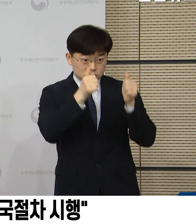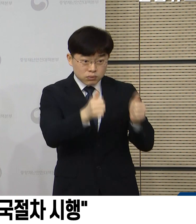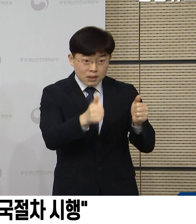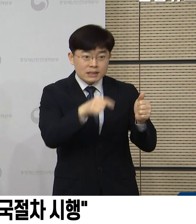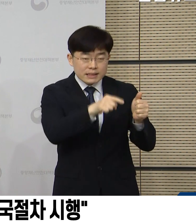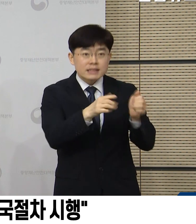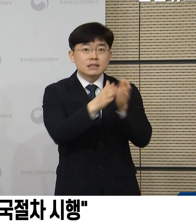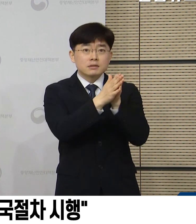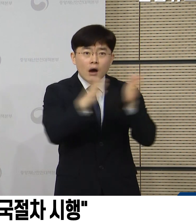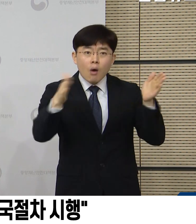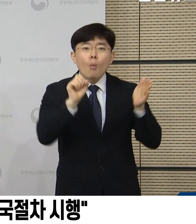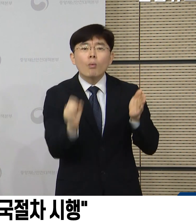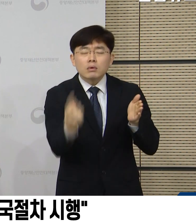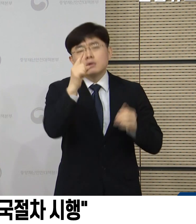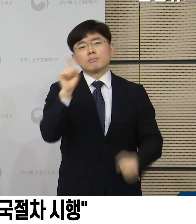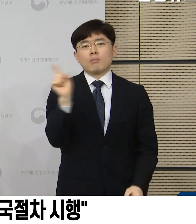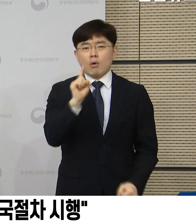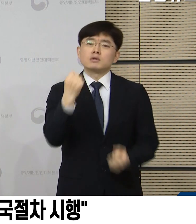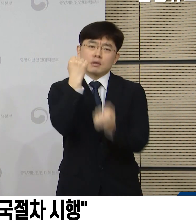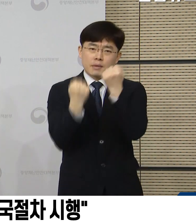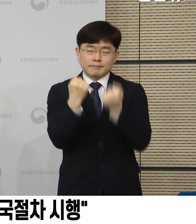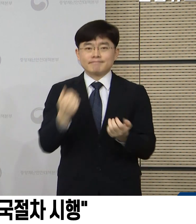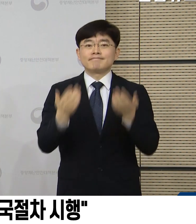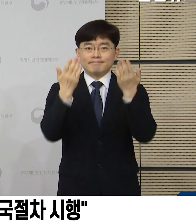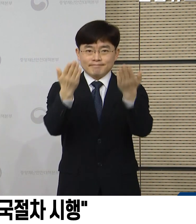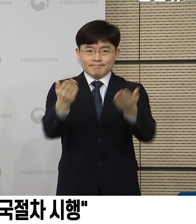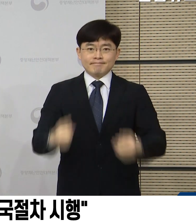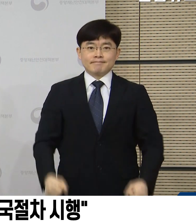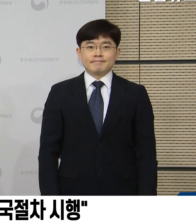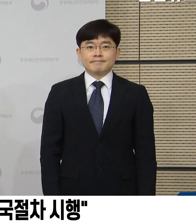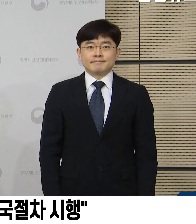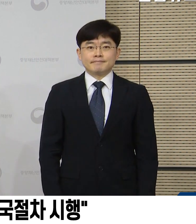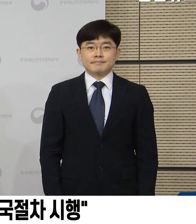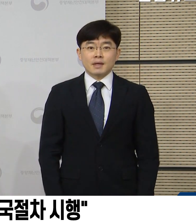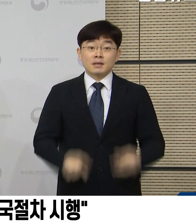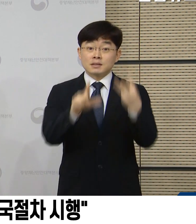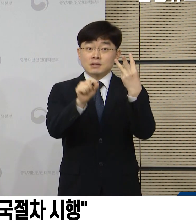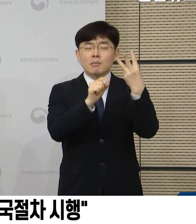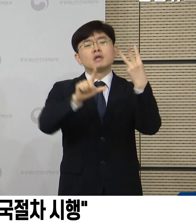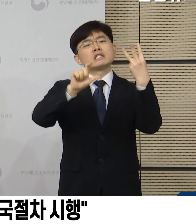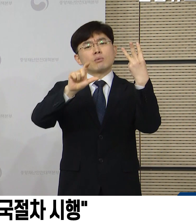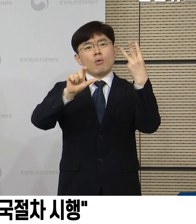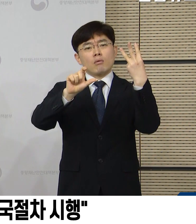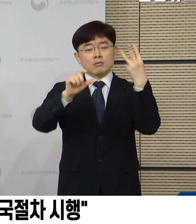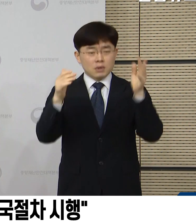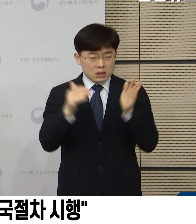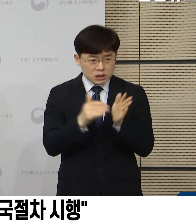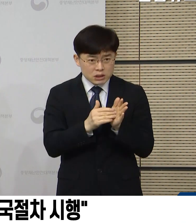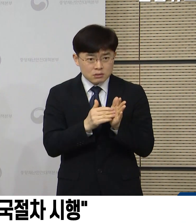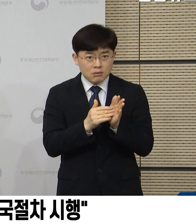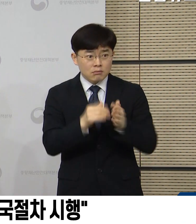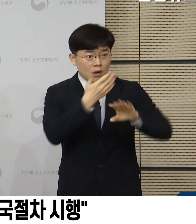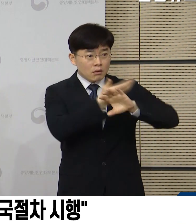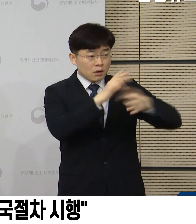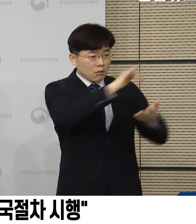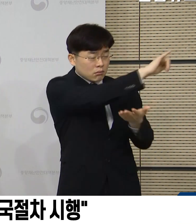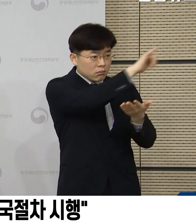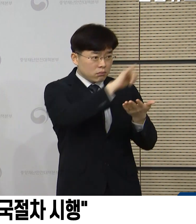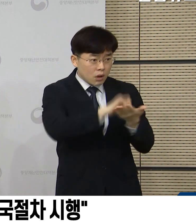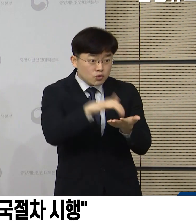보편적으로 적용하게 된 배경을 설명드리겠습니다. 우선 3월 15일까지 보고된 해외 유입